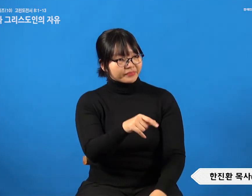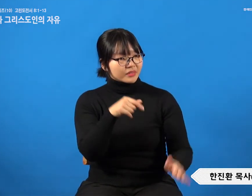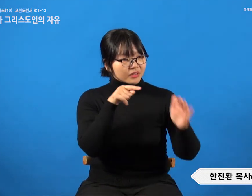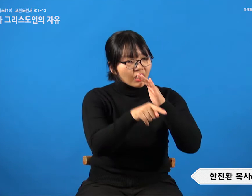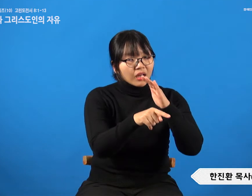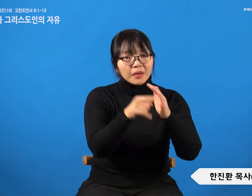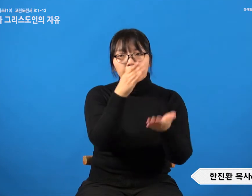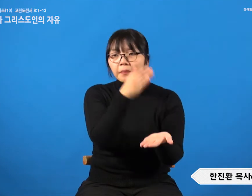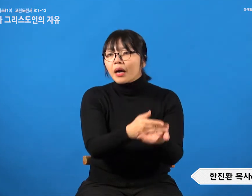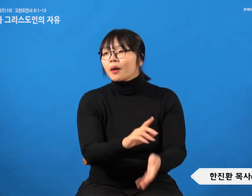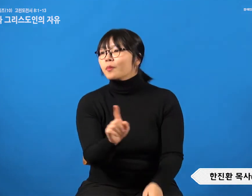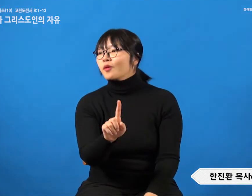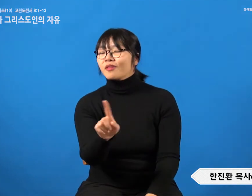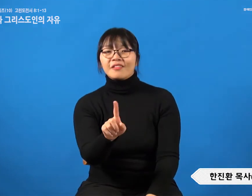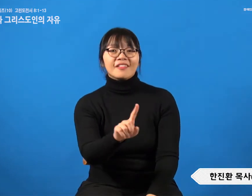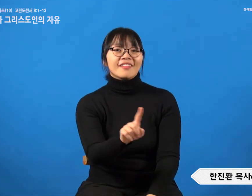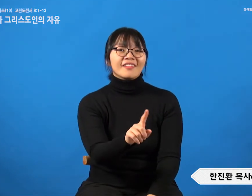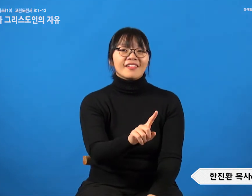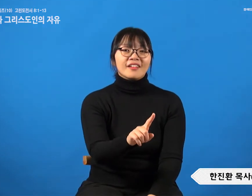됩니까?